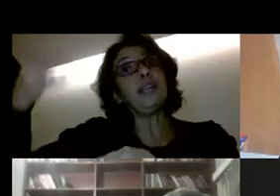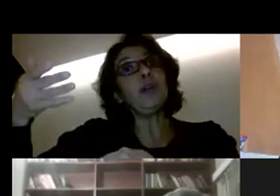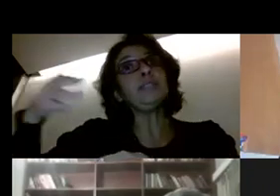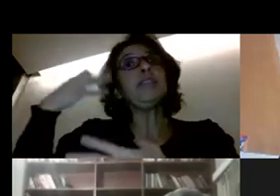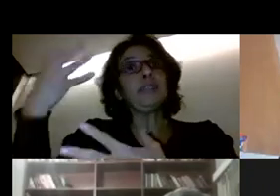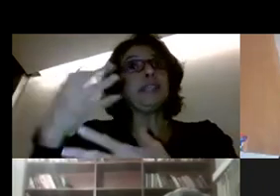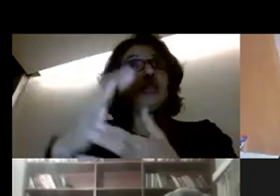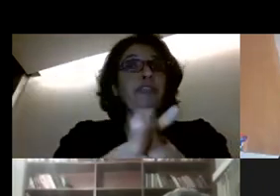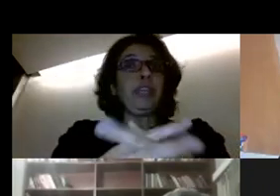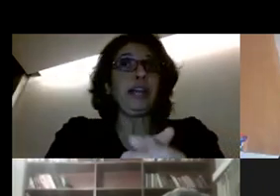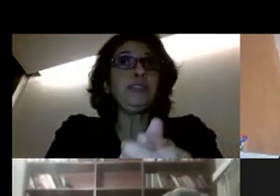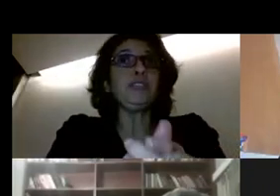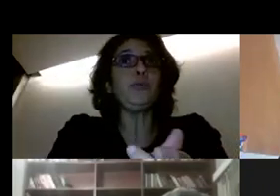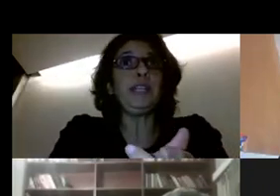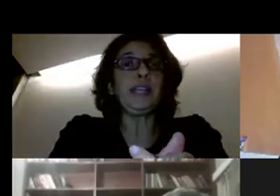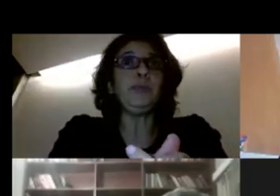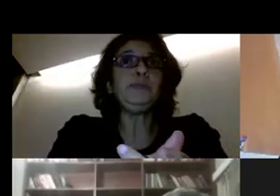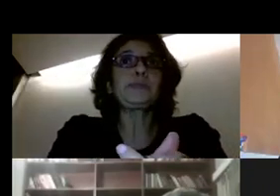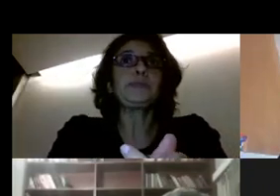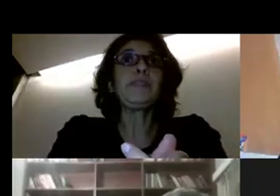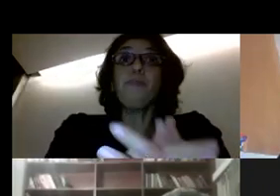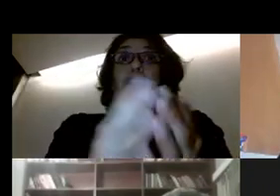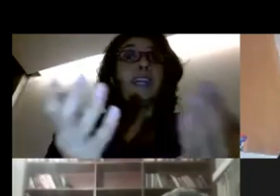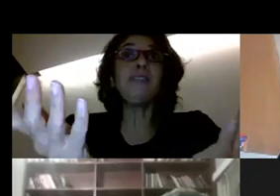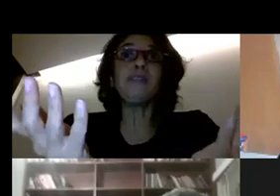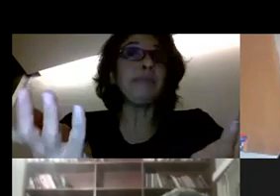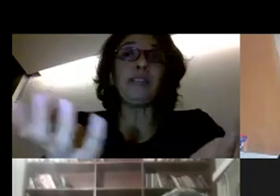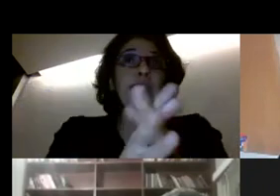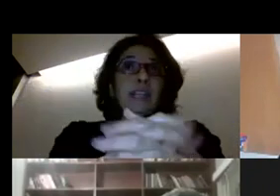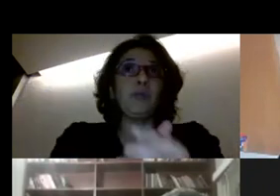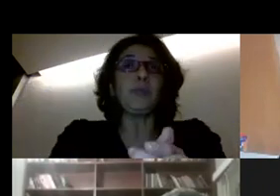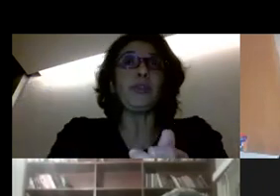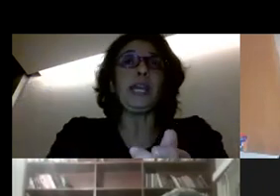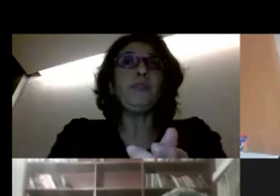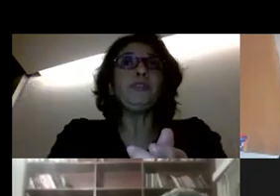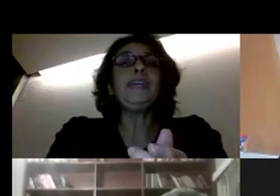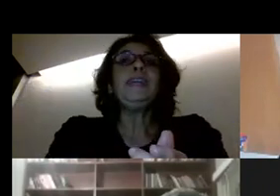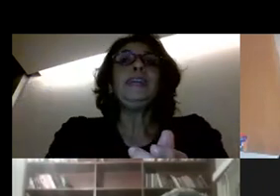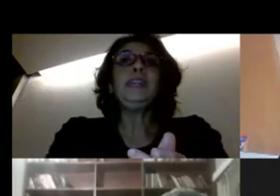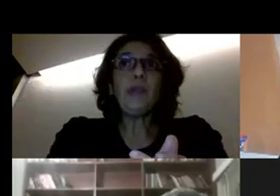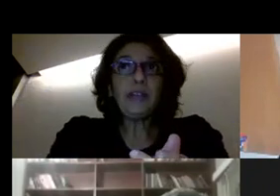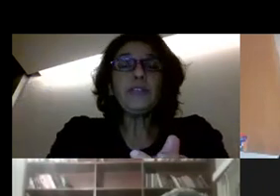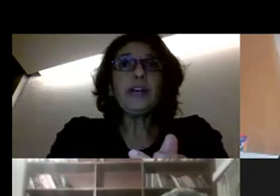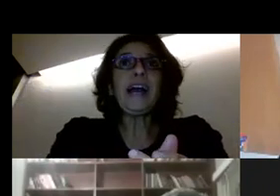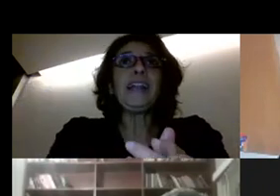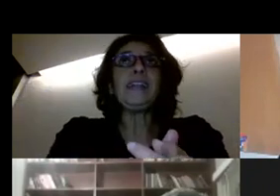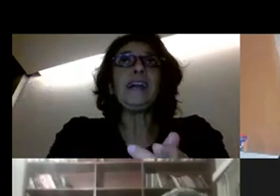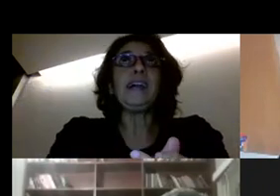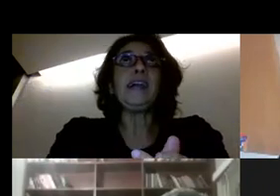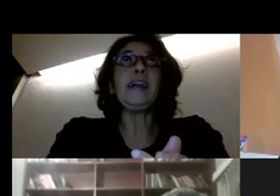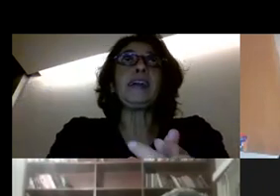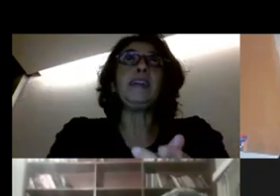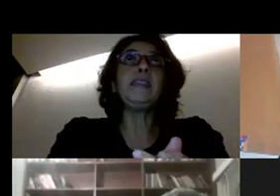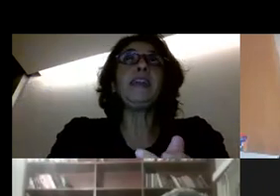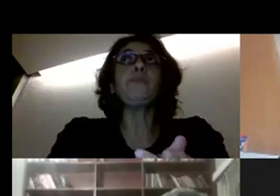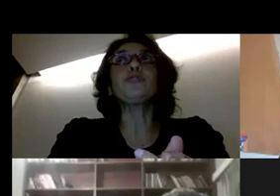otras lenguas están tipificados, y eso utilizamos, pero que en nuestra lengua no podíamos. Y luego,